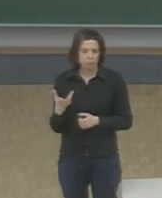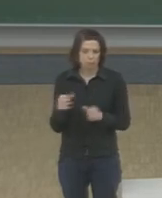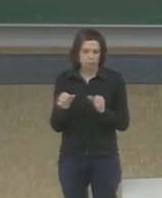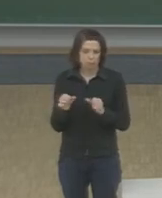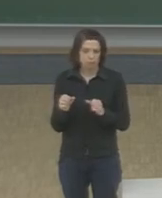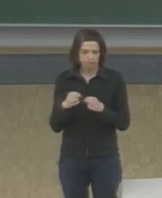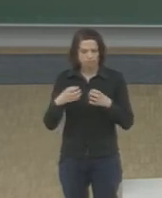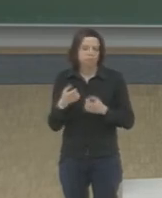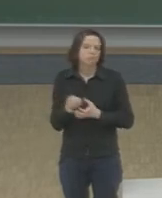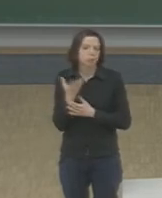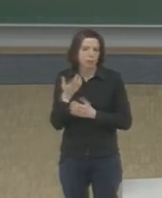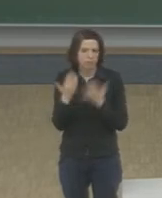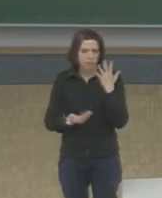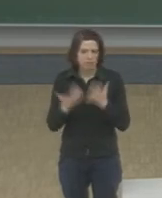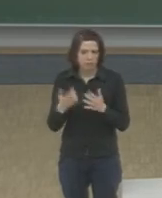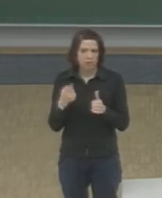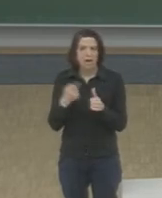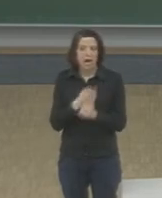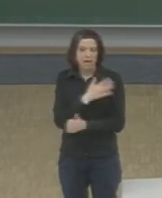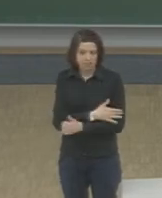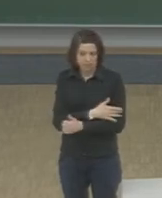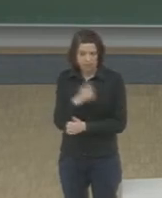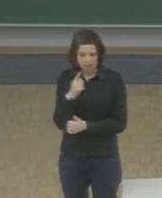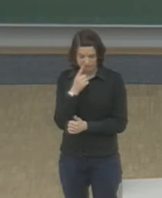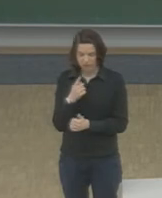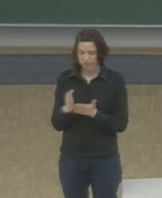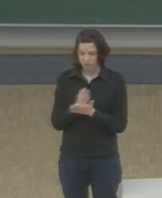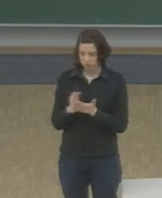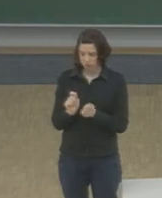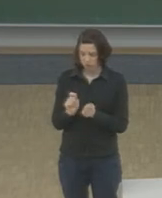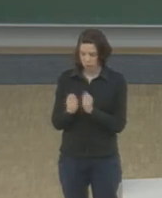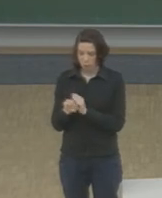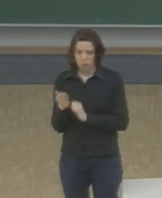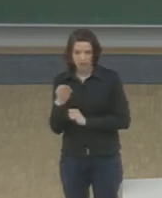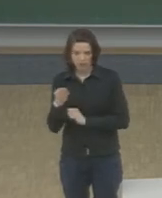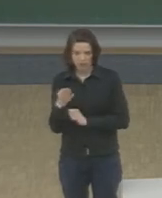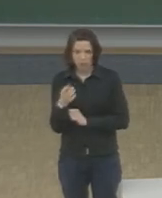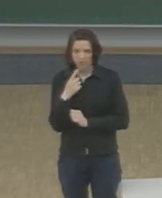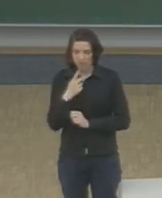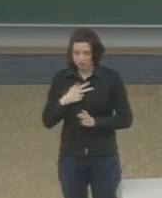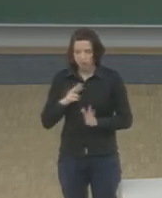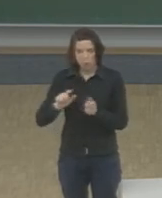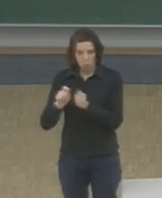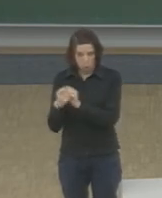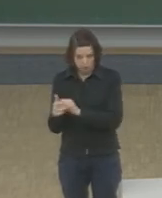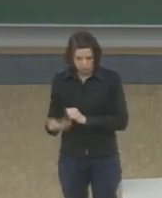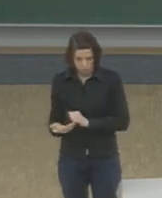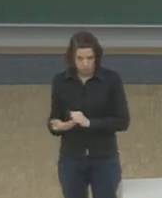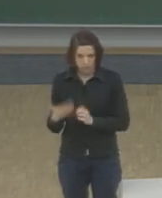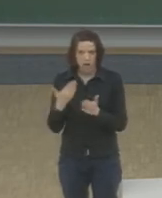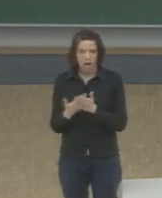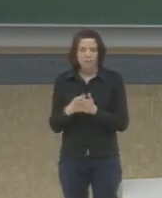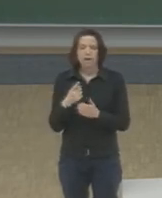zum einen eine entscheidende Umorientierung im Gegenständlichen umgesetzt wird, nämlich eine Abkehr vom